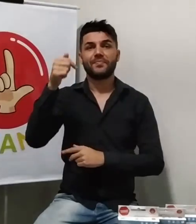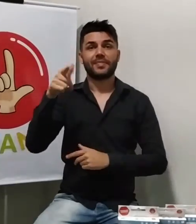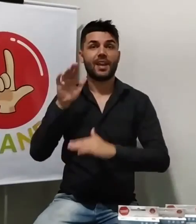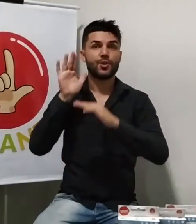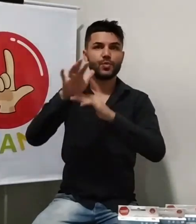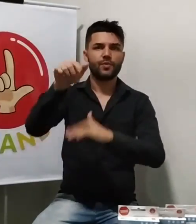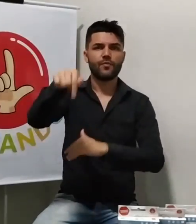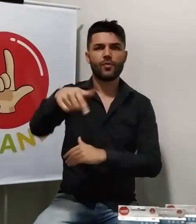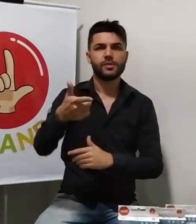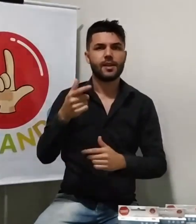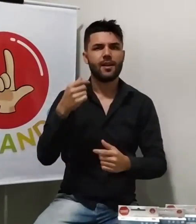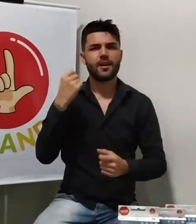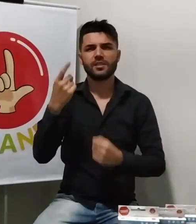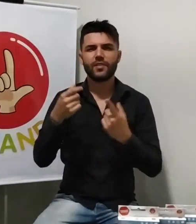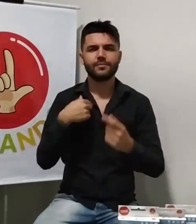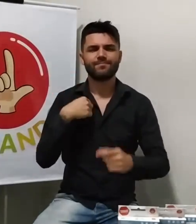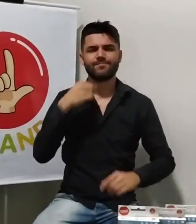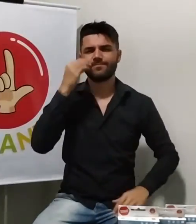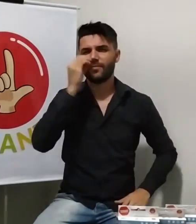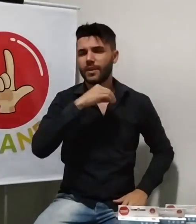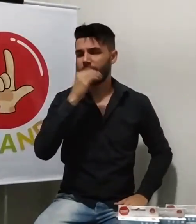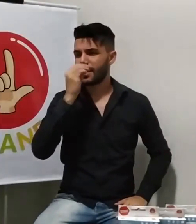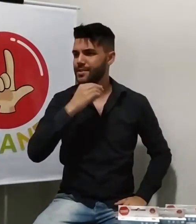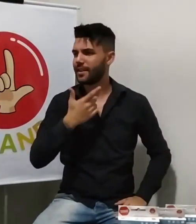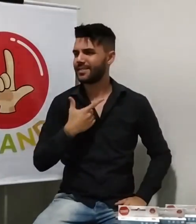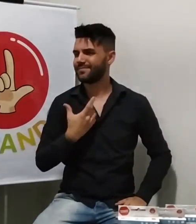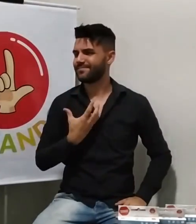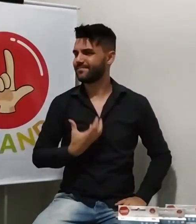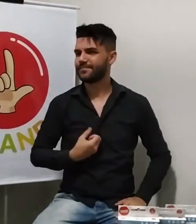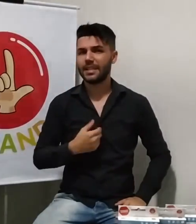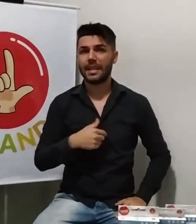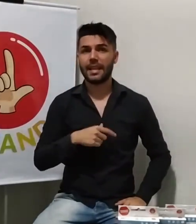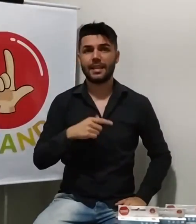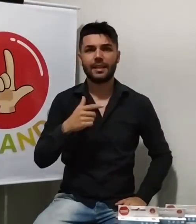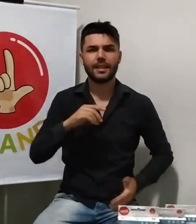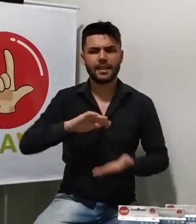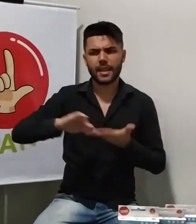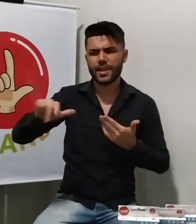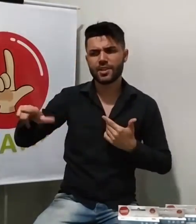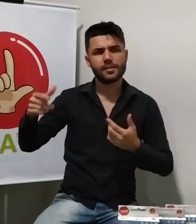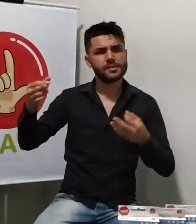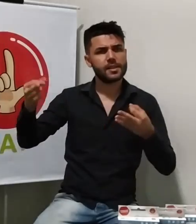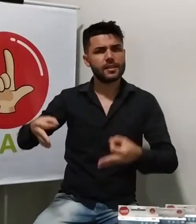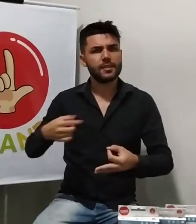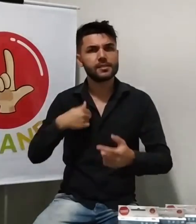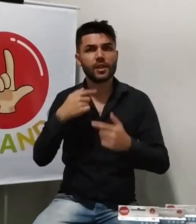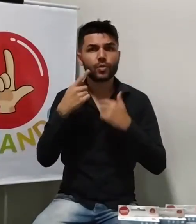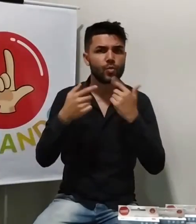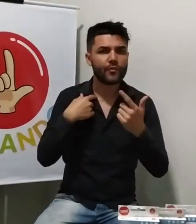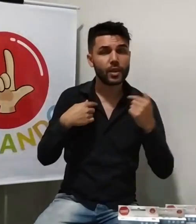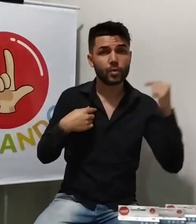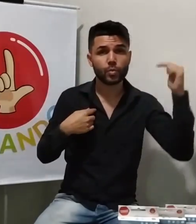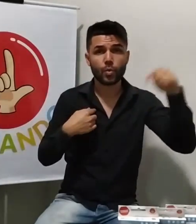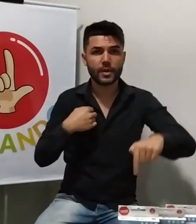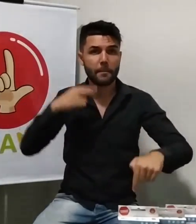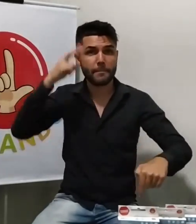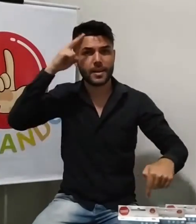aquela fraquejada, deixe de ter essa certeza e você comece a ter muitas dúvidas. A gente tá aqui para te lembrar que você é capaz, que você